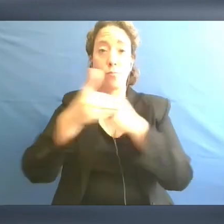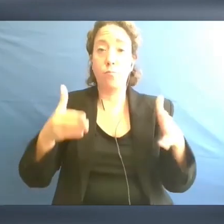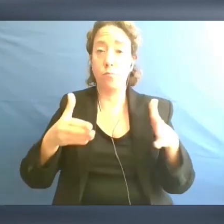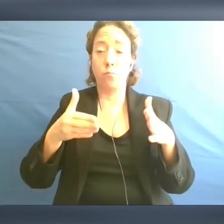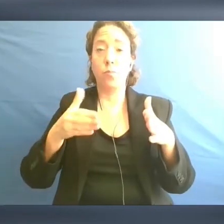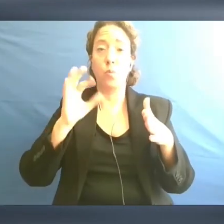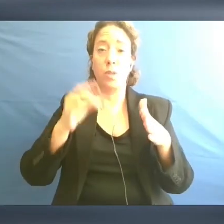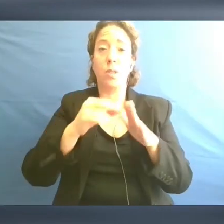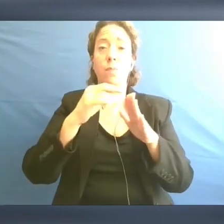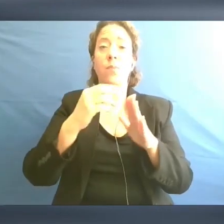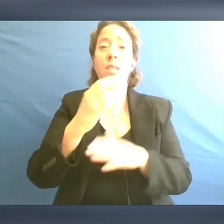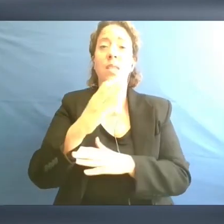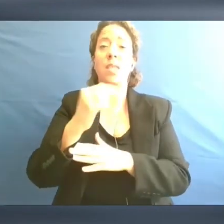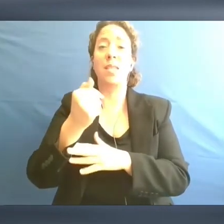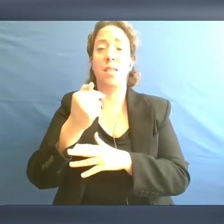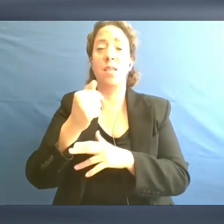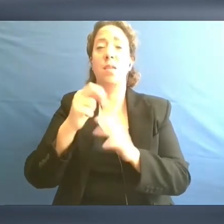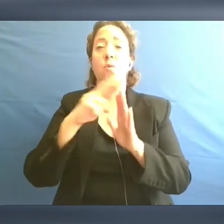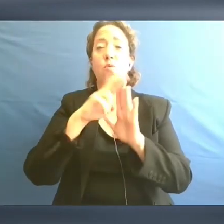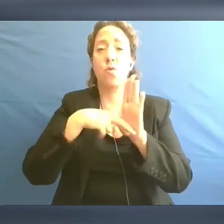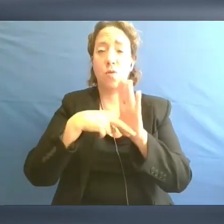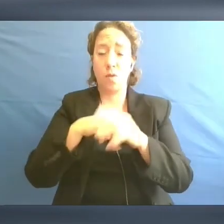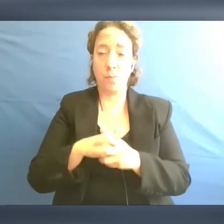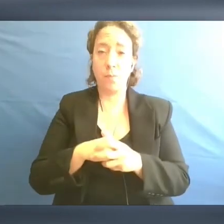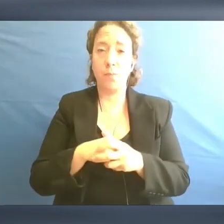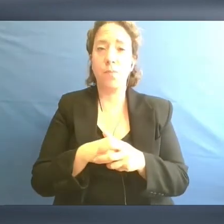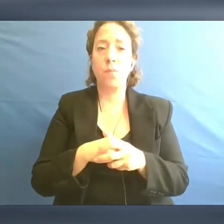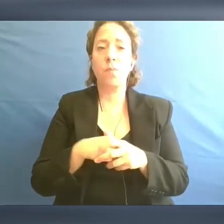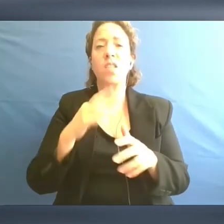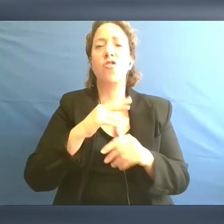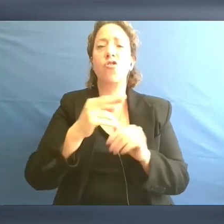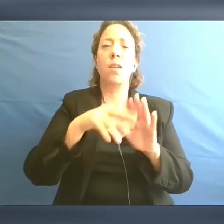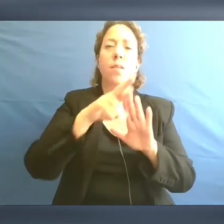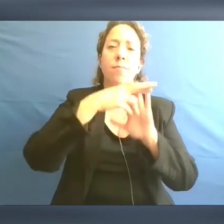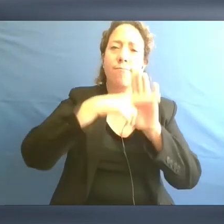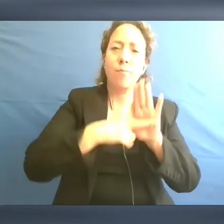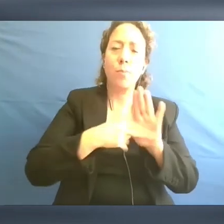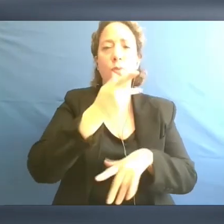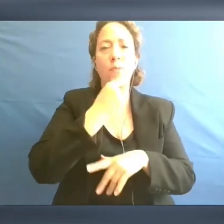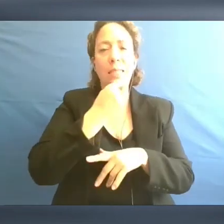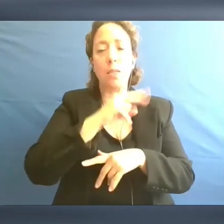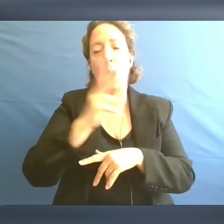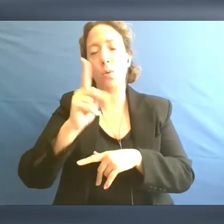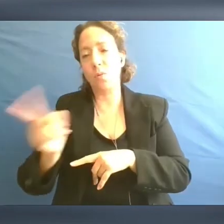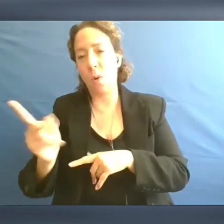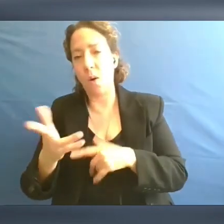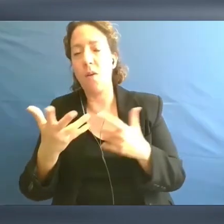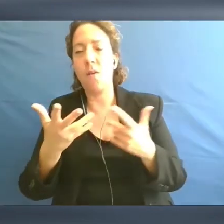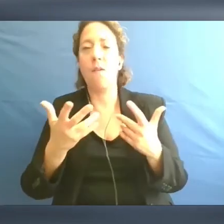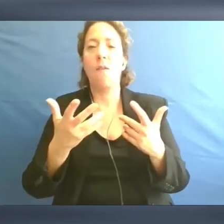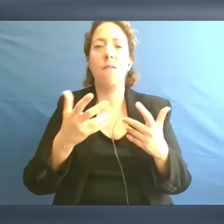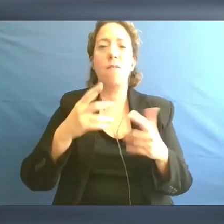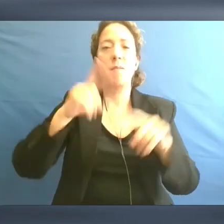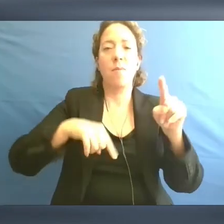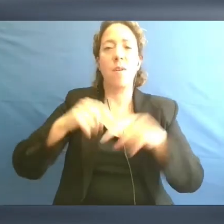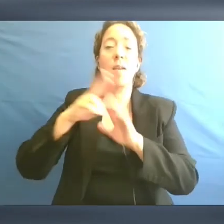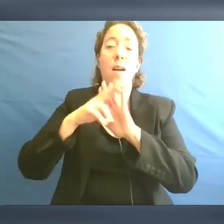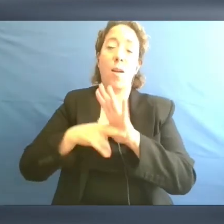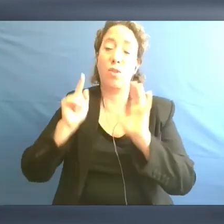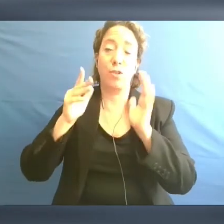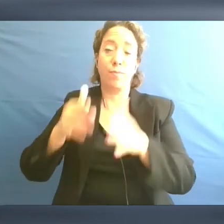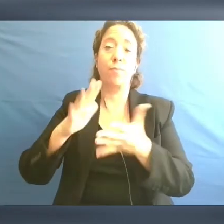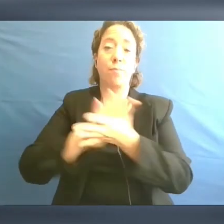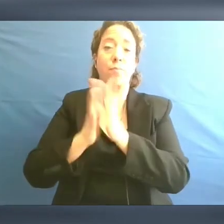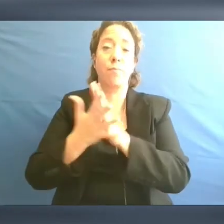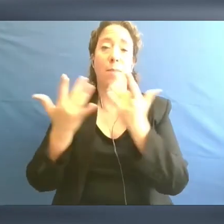Rules. Bien évidemment, certaines règles sont plus faciles que d'autres à automatiser, certaines règles sont vraiment manuelles.